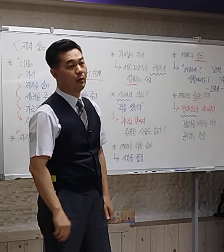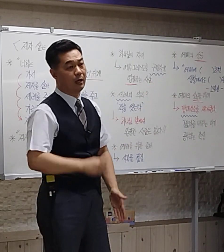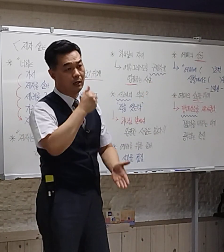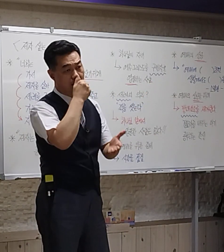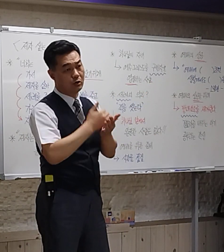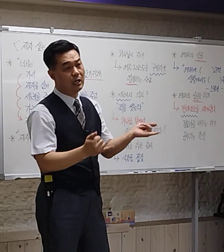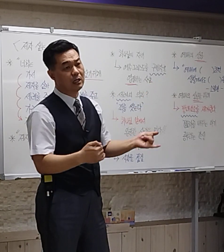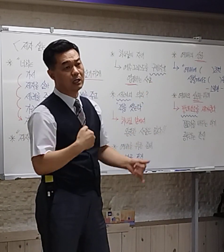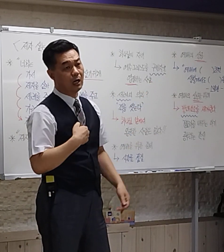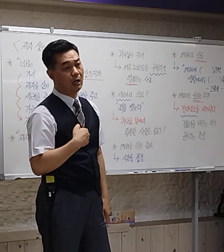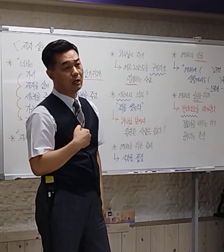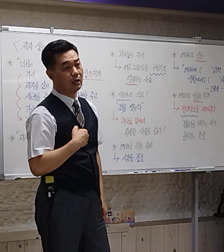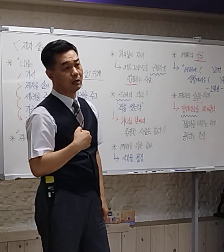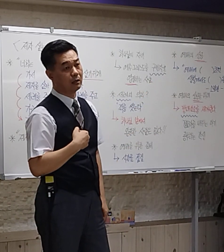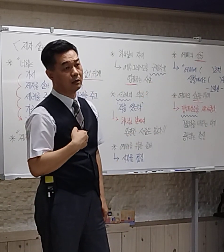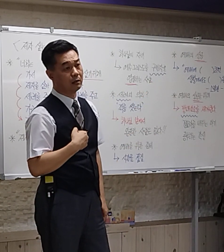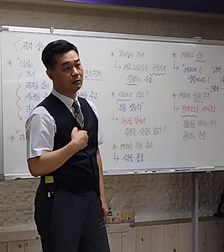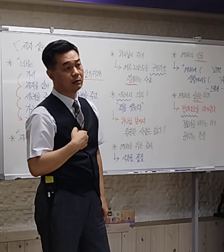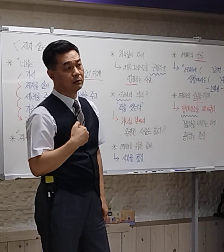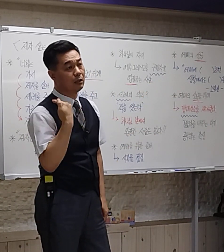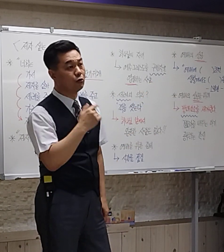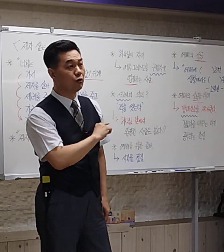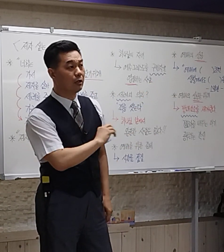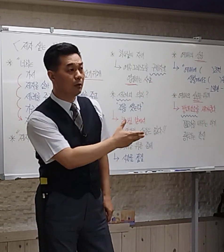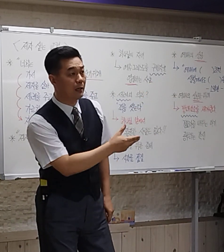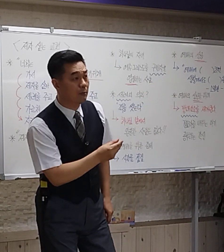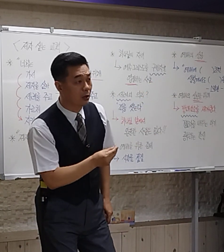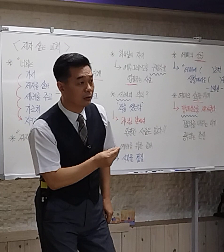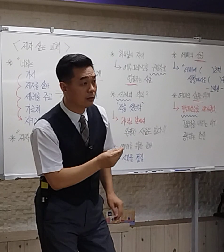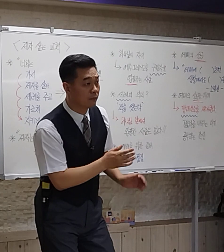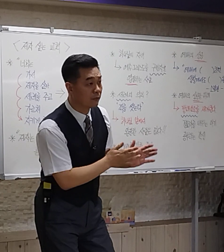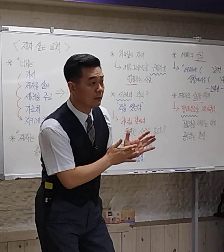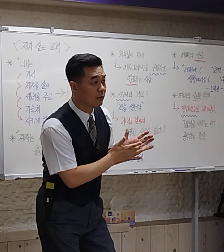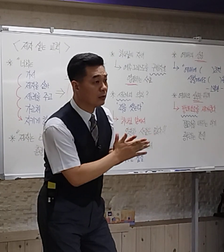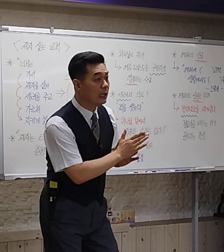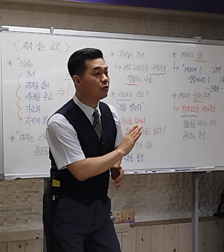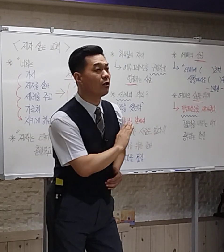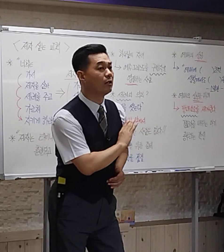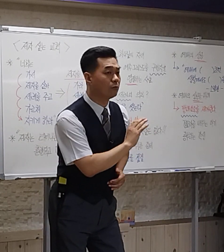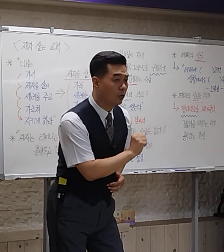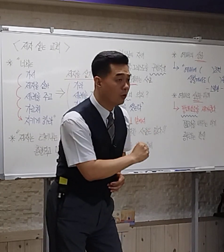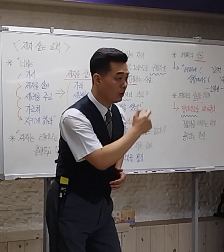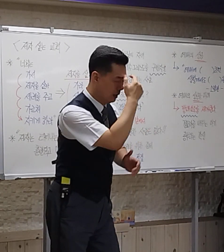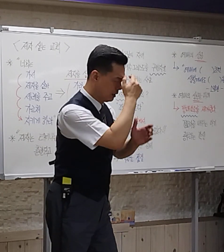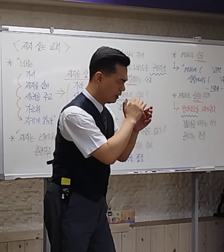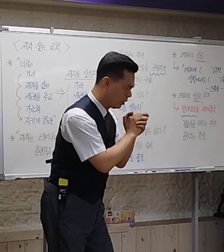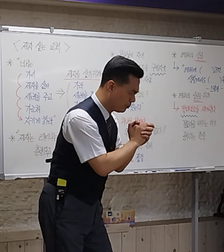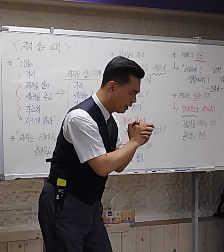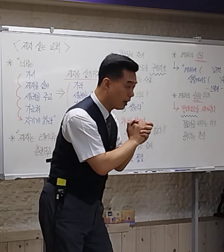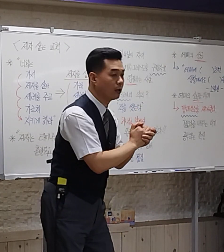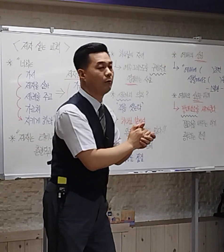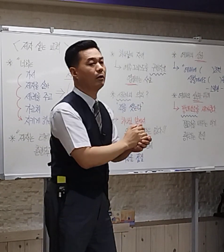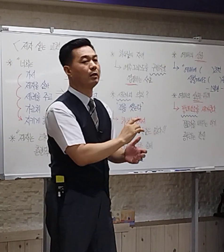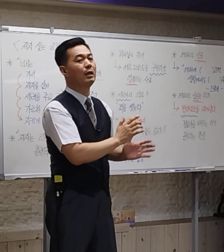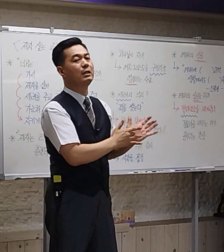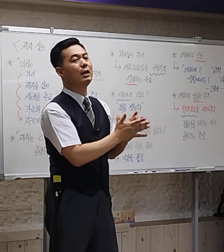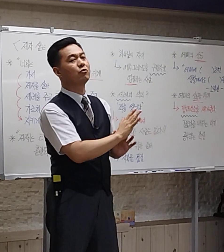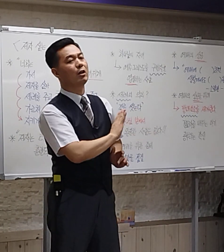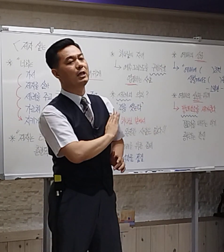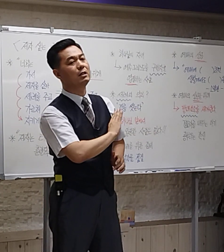왜? 죄인이니까. 근데 누구 이름을 빌리면? 예수의 이름으로 기도합니다. 그러면 예수의